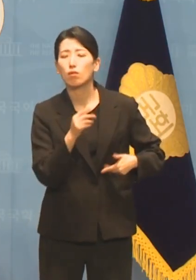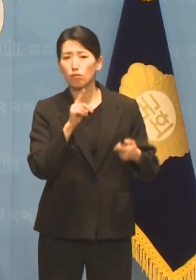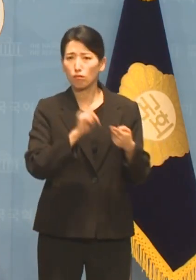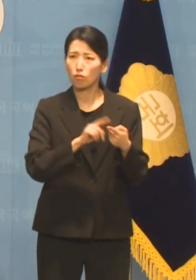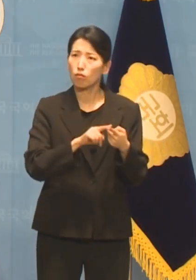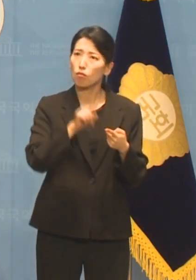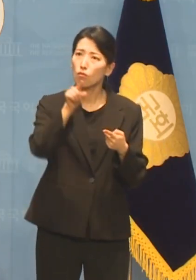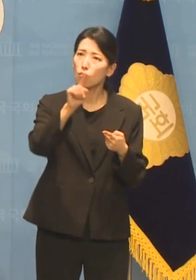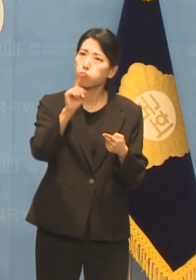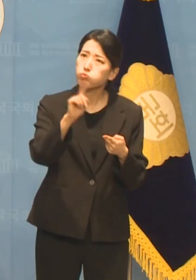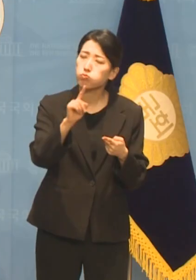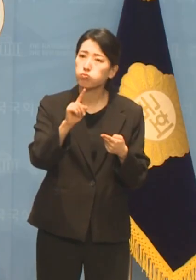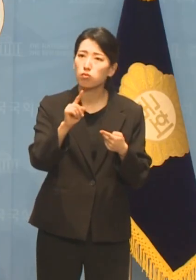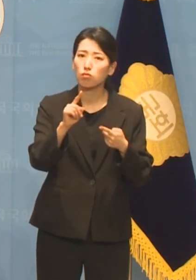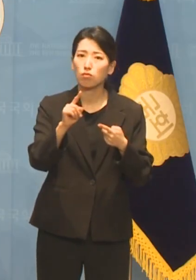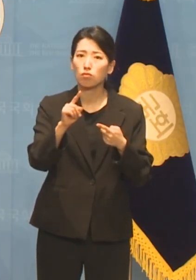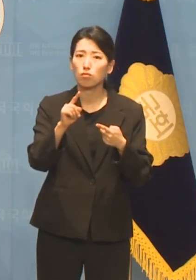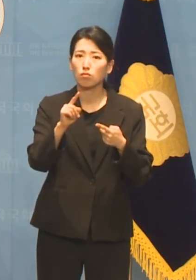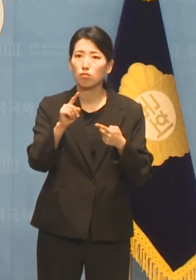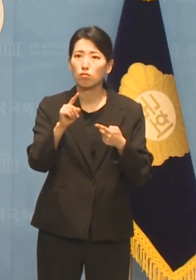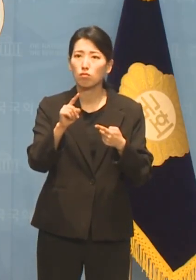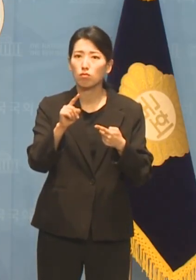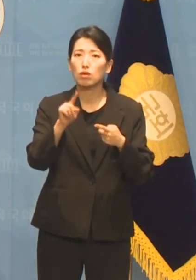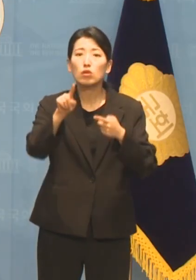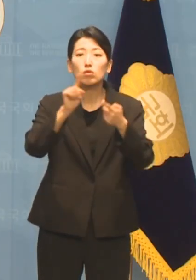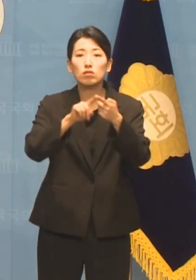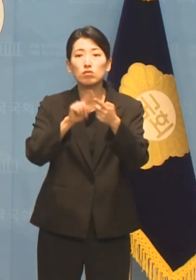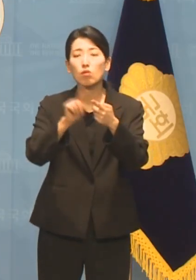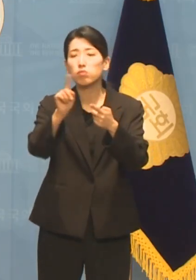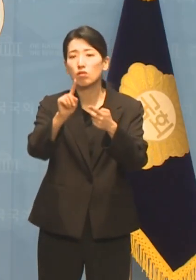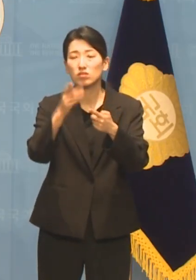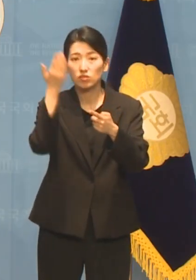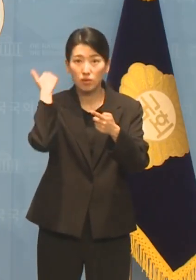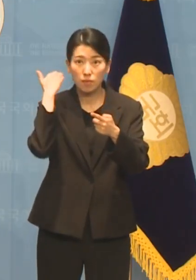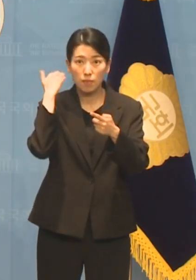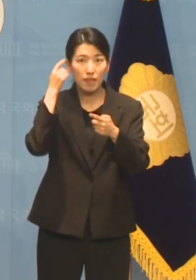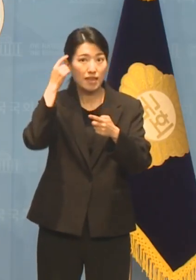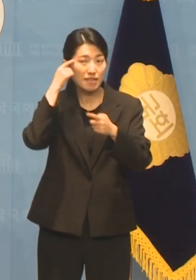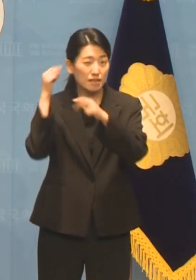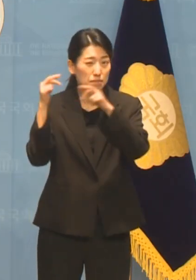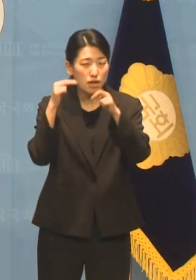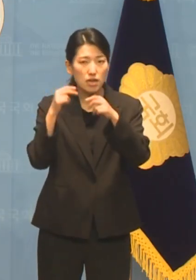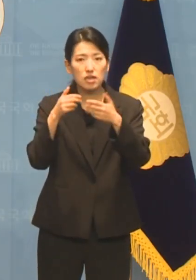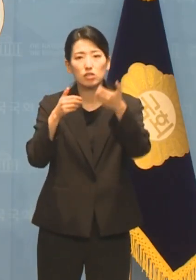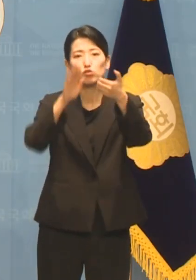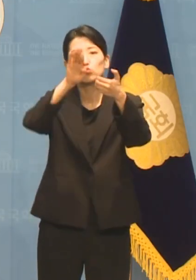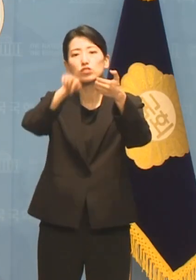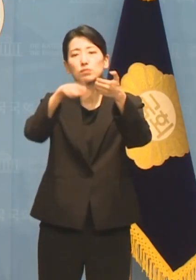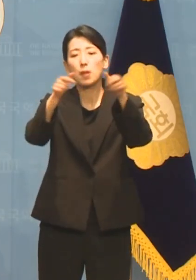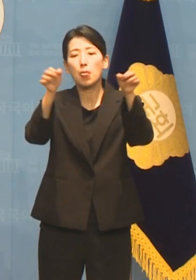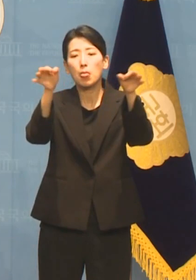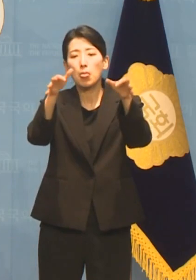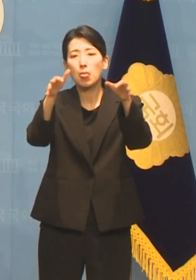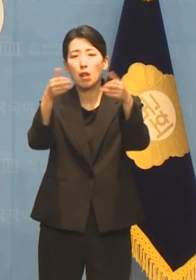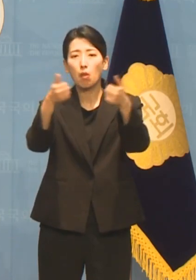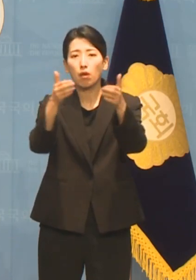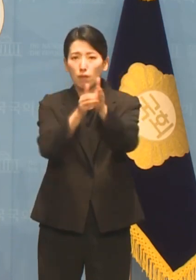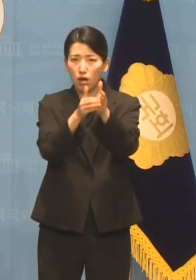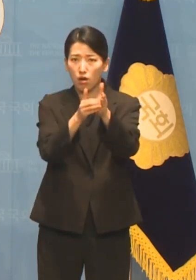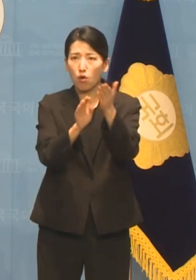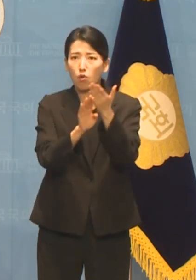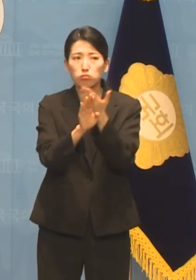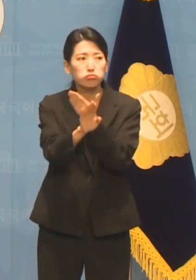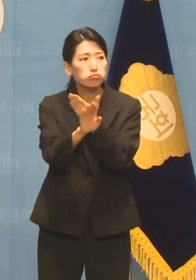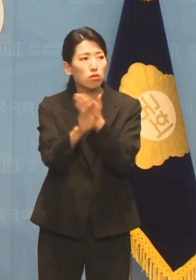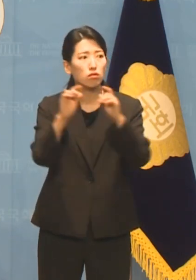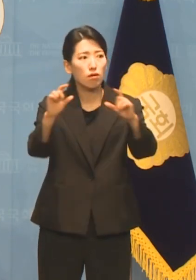만에 심리를 종료해 놓고 왜 지금까지 선고를 미루고 있다는 말입니까? 도무지 이해할 수 없는